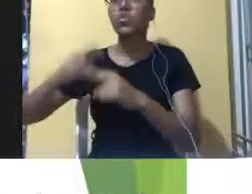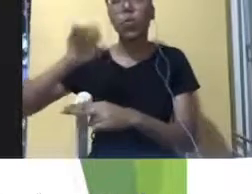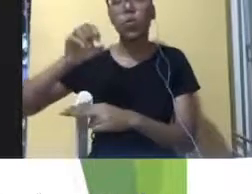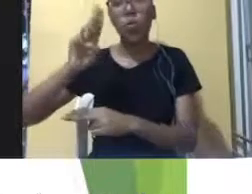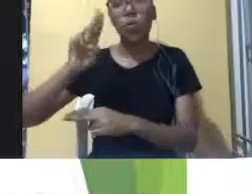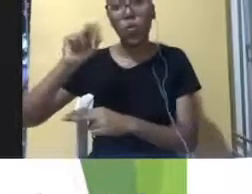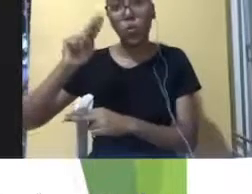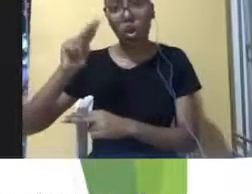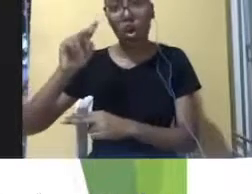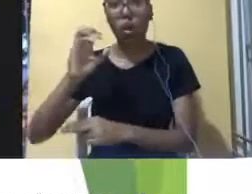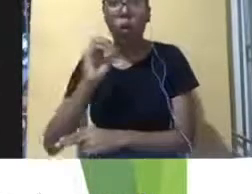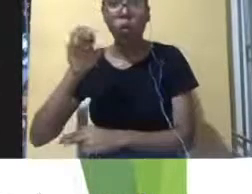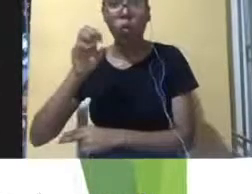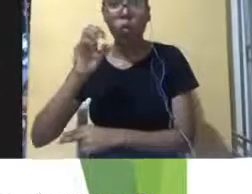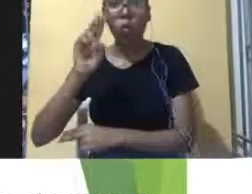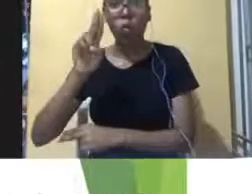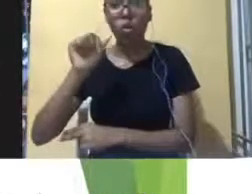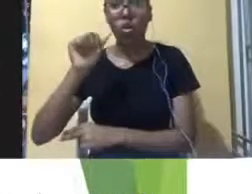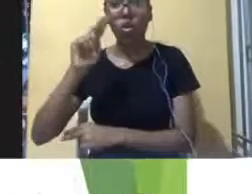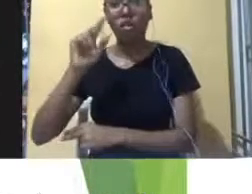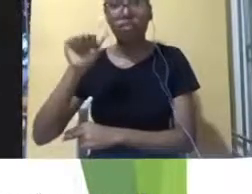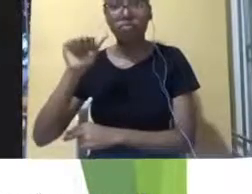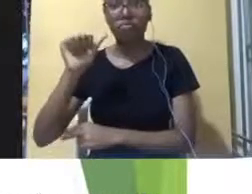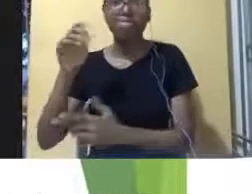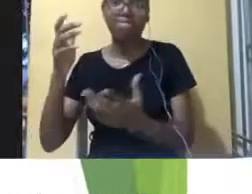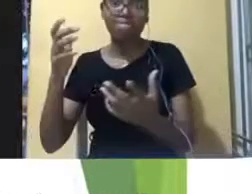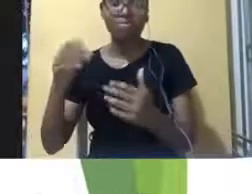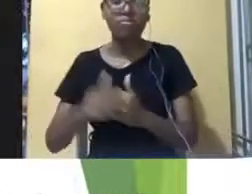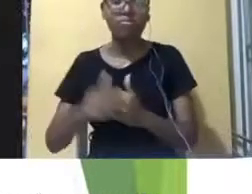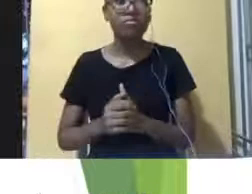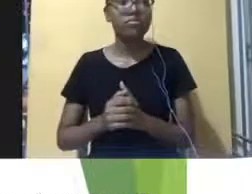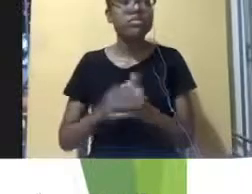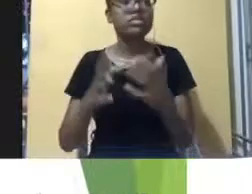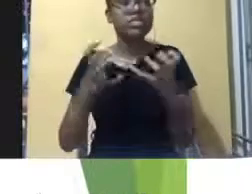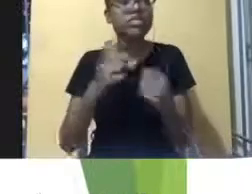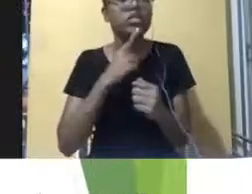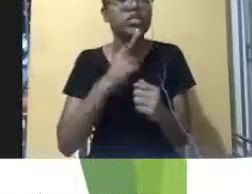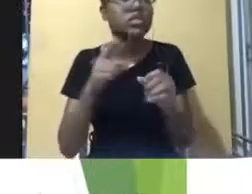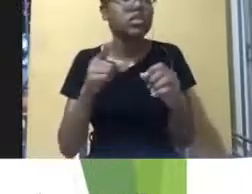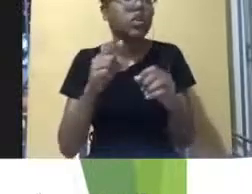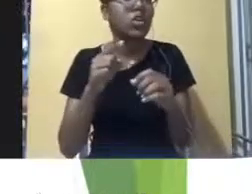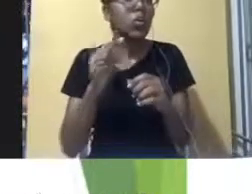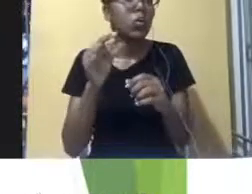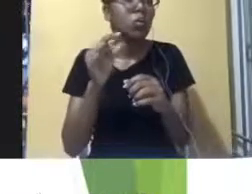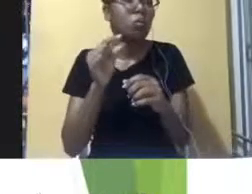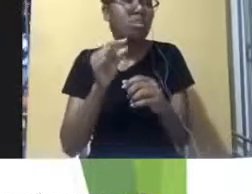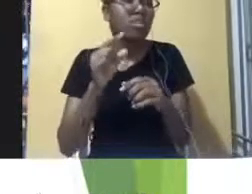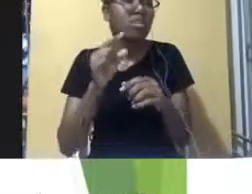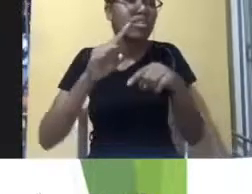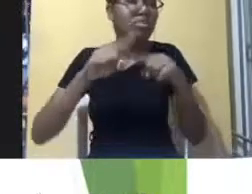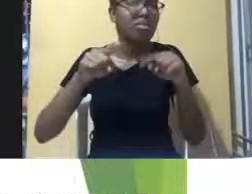es importante que tengan esto. Quiero hablar de algunos de los mitos que tenemos en toda la historia de la comunidad sorda.